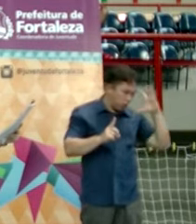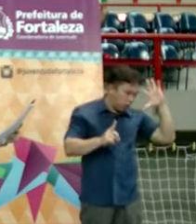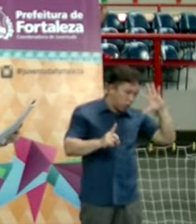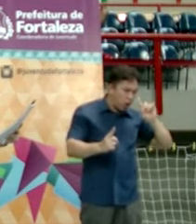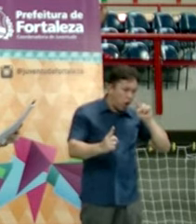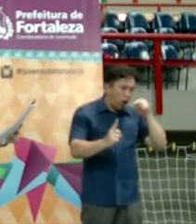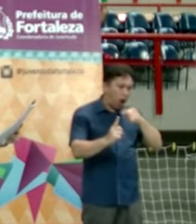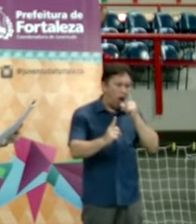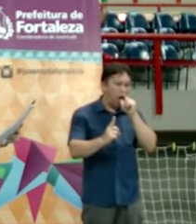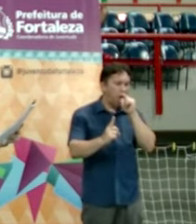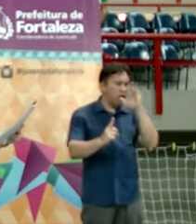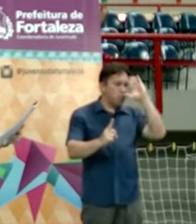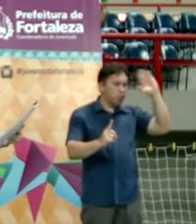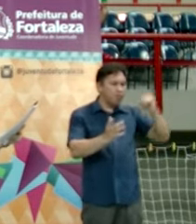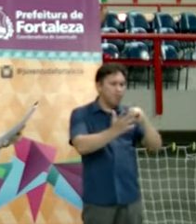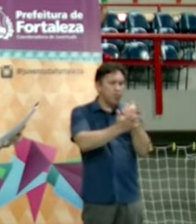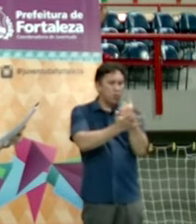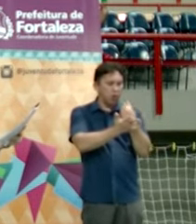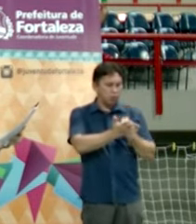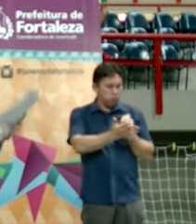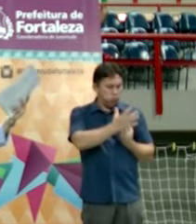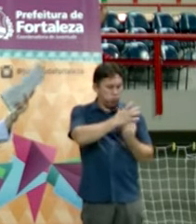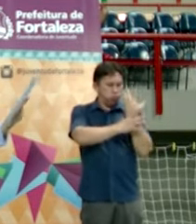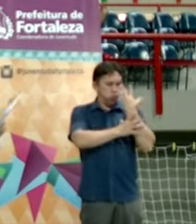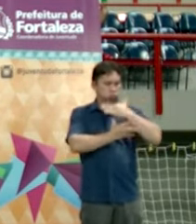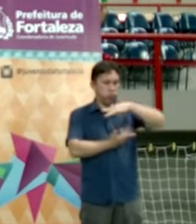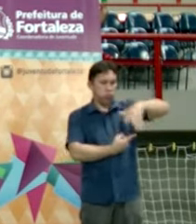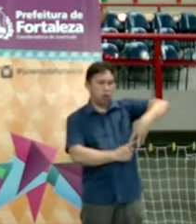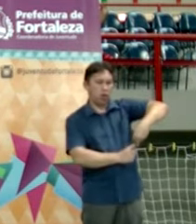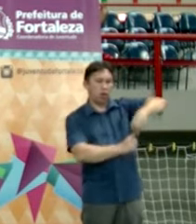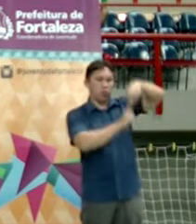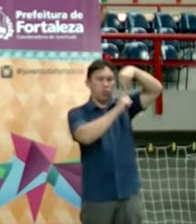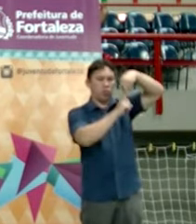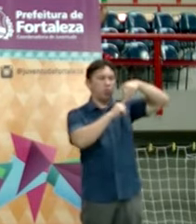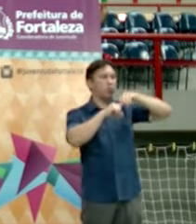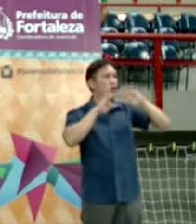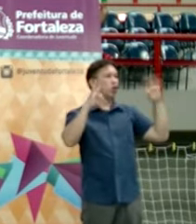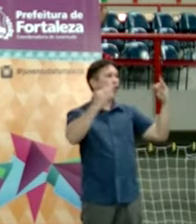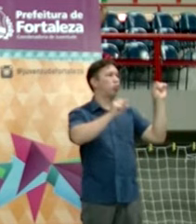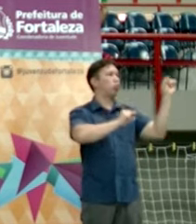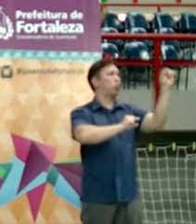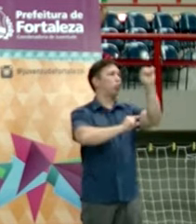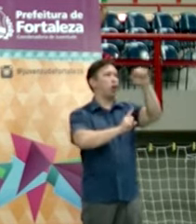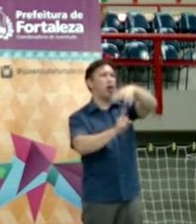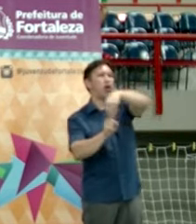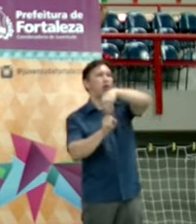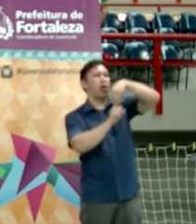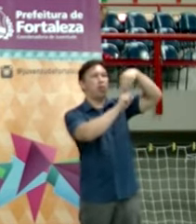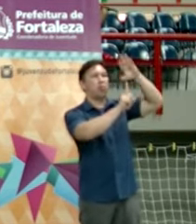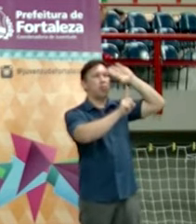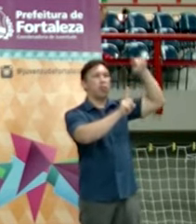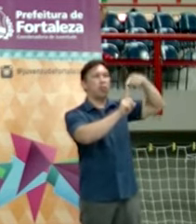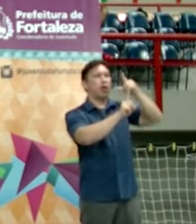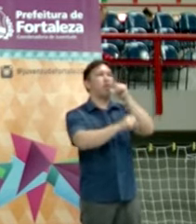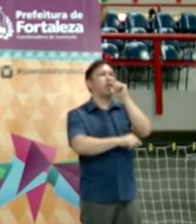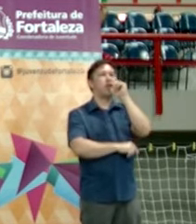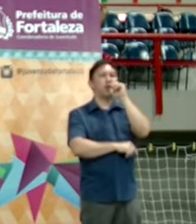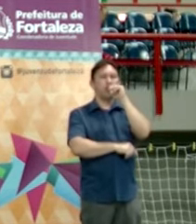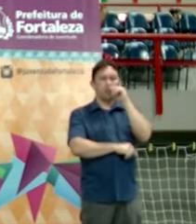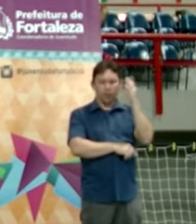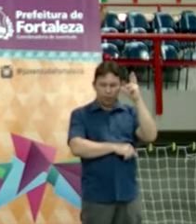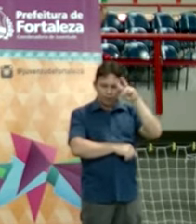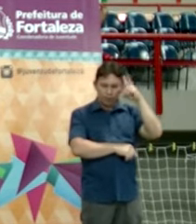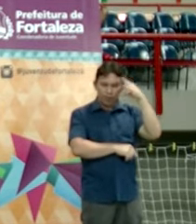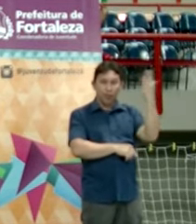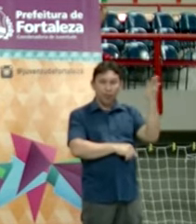água era a substância primordial, a única de todas as coisas. Então, voltando para cá, só para você lembrar, né,